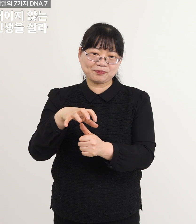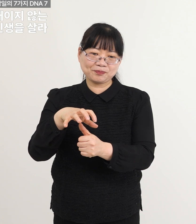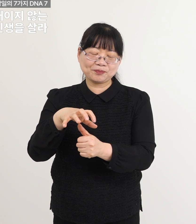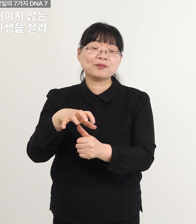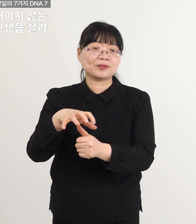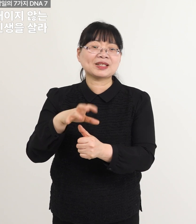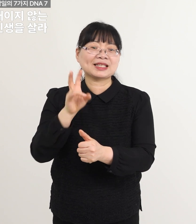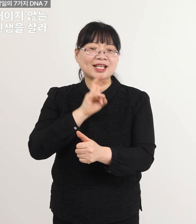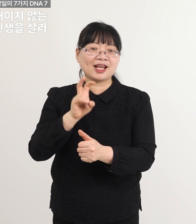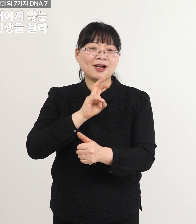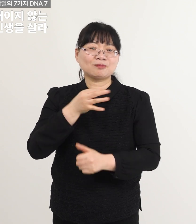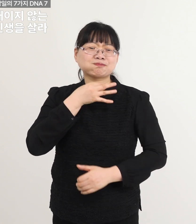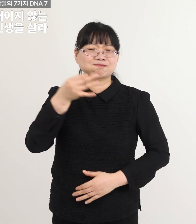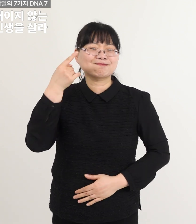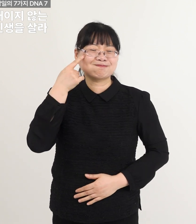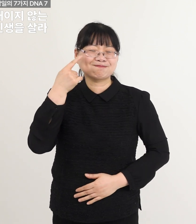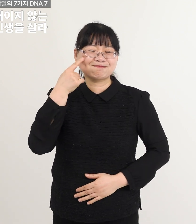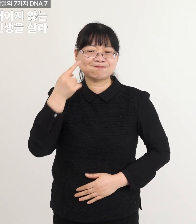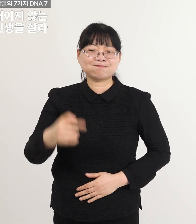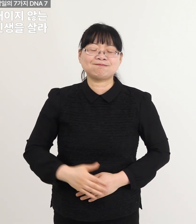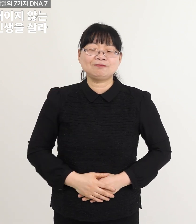찬양하십시다.